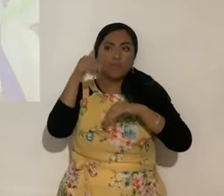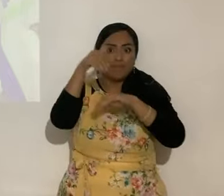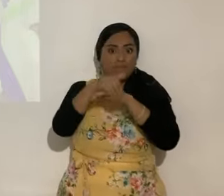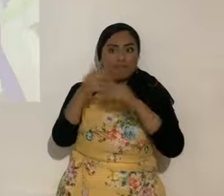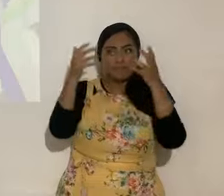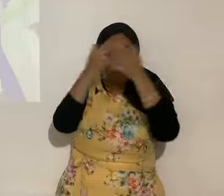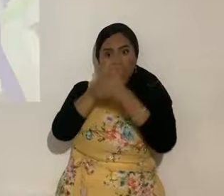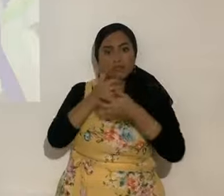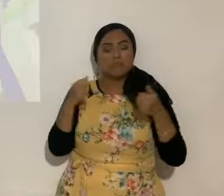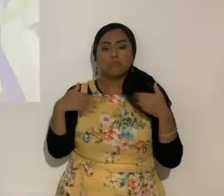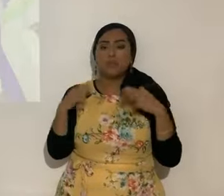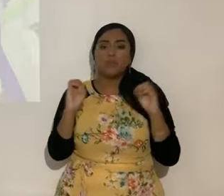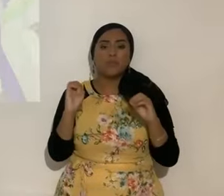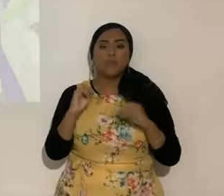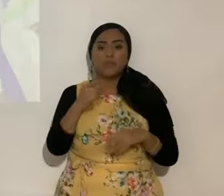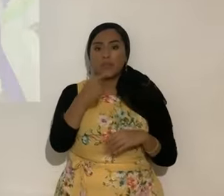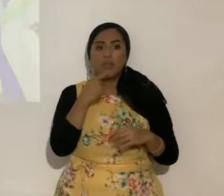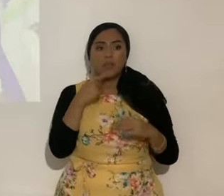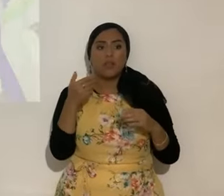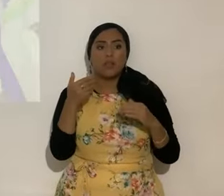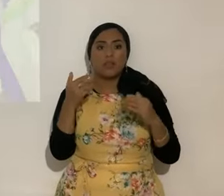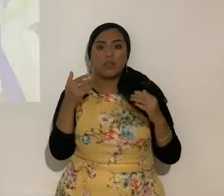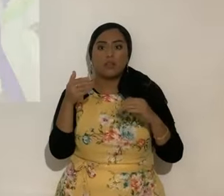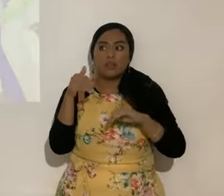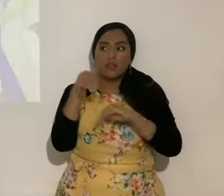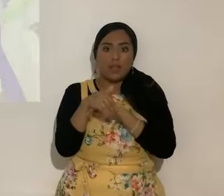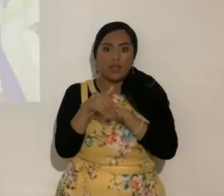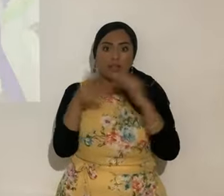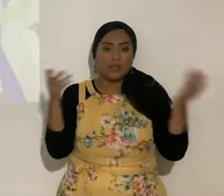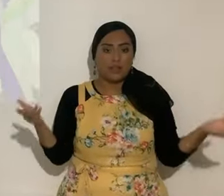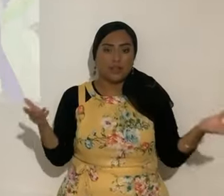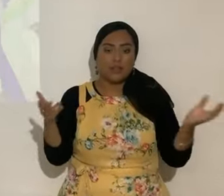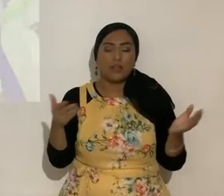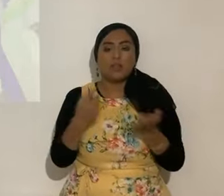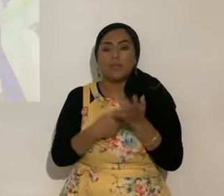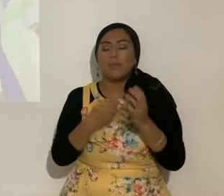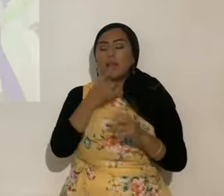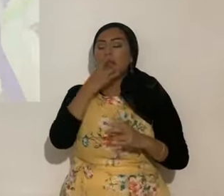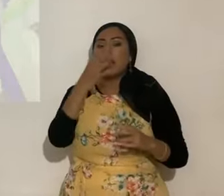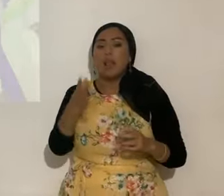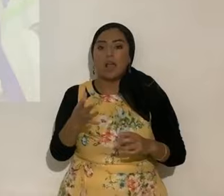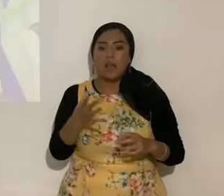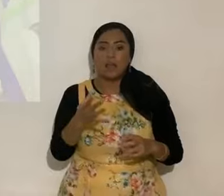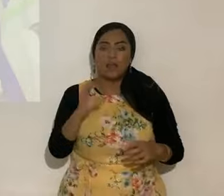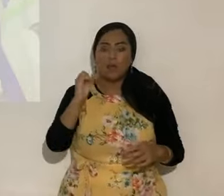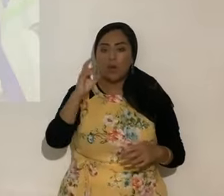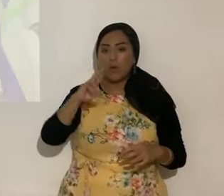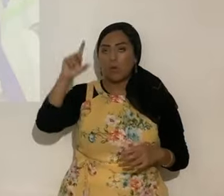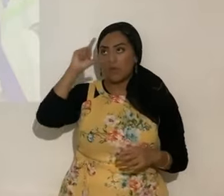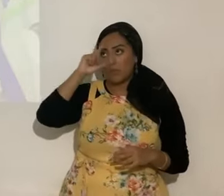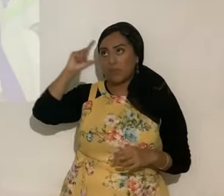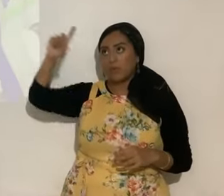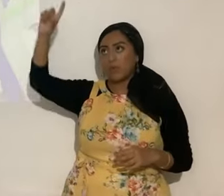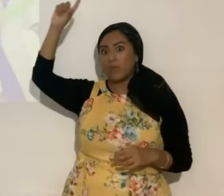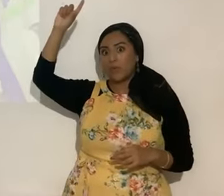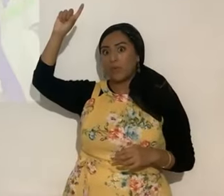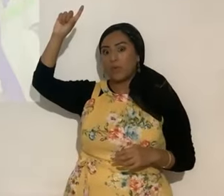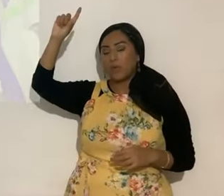noche. Y tú dirás, pero si es de noche, ¿cómo va haber sombras? Bueno, a veces alumbra una lámpara, o la misma luna, según esté,